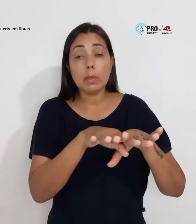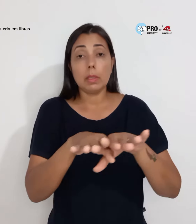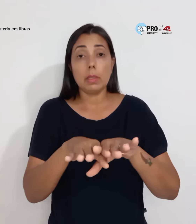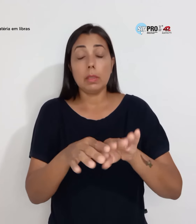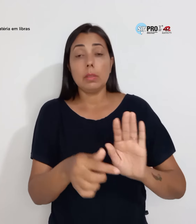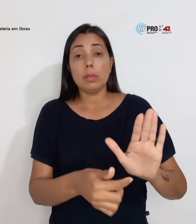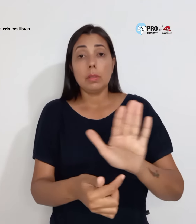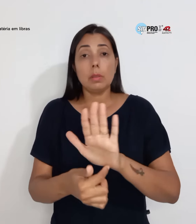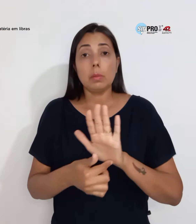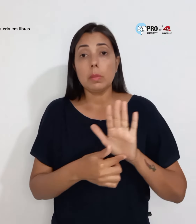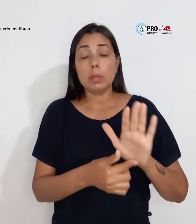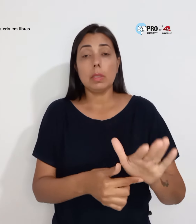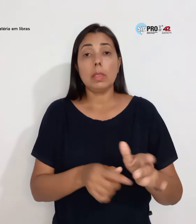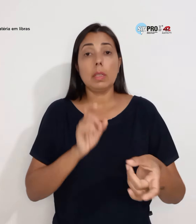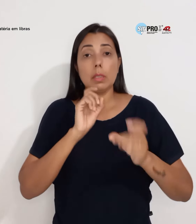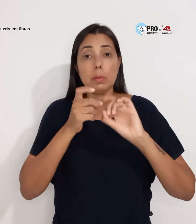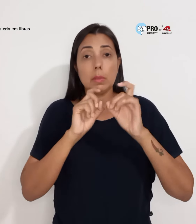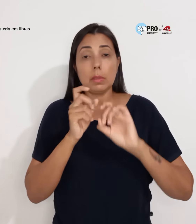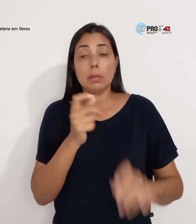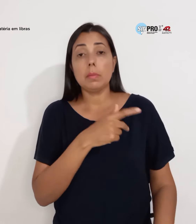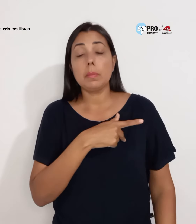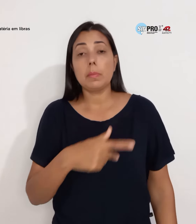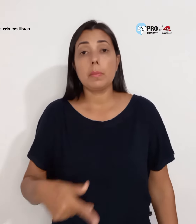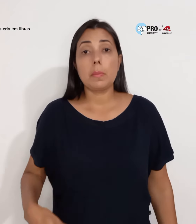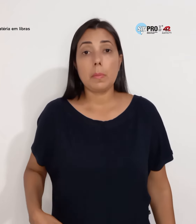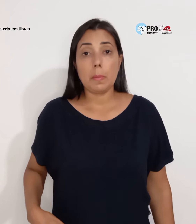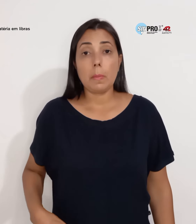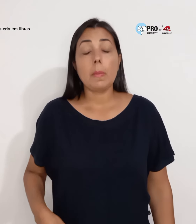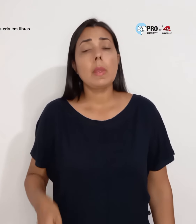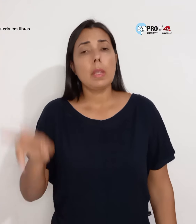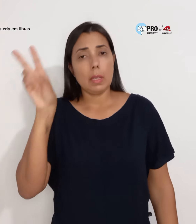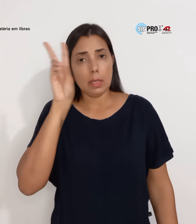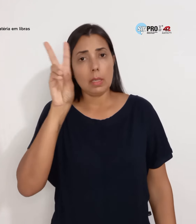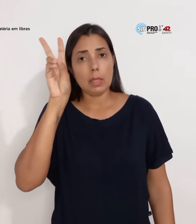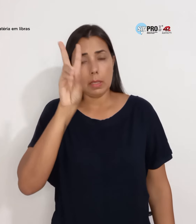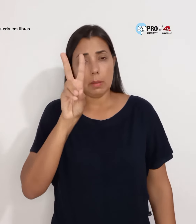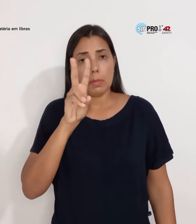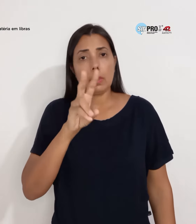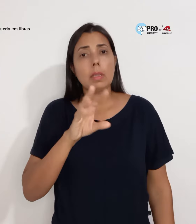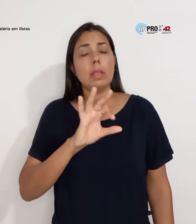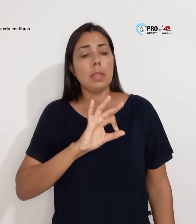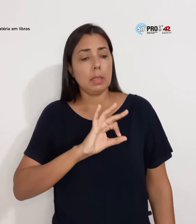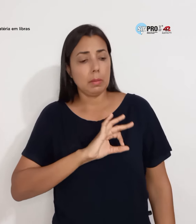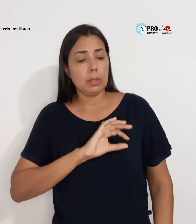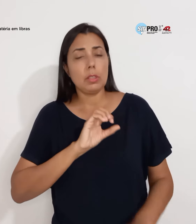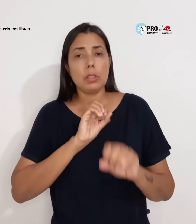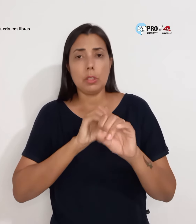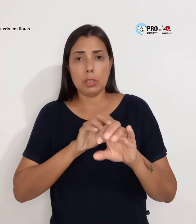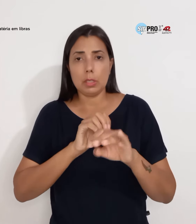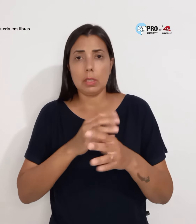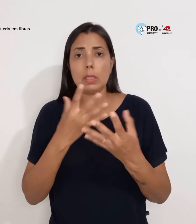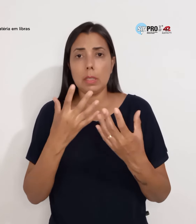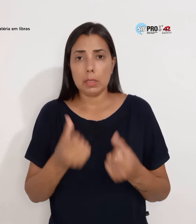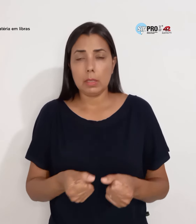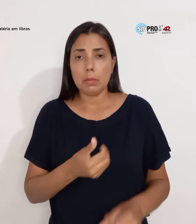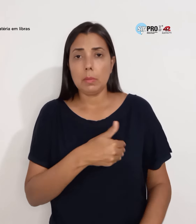de transparência da administração pública. E lembra que a política educacional adotada pelo